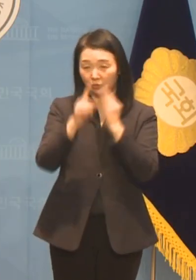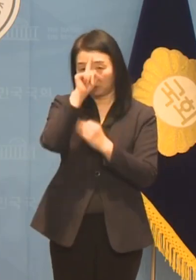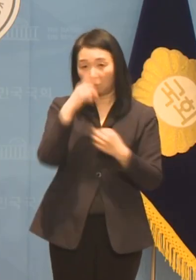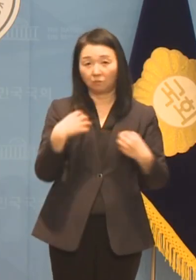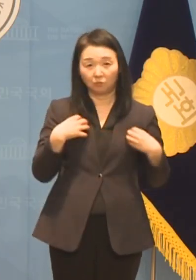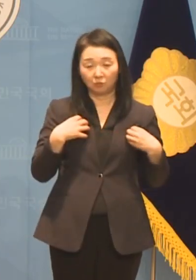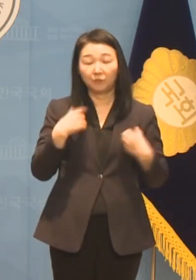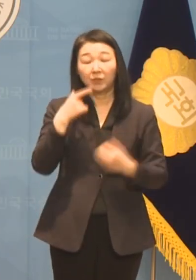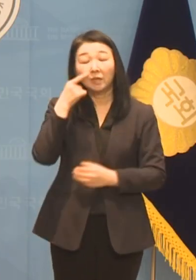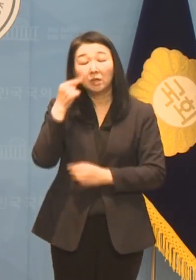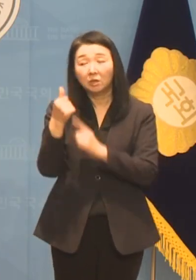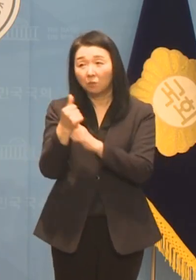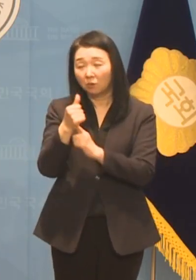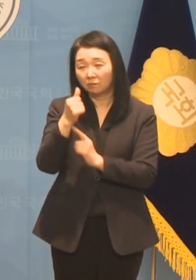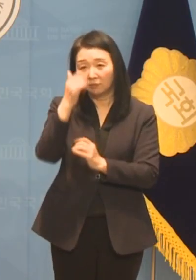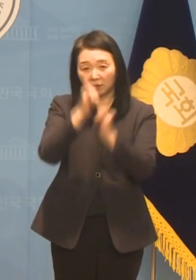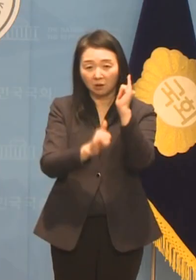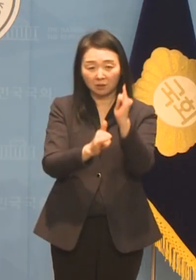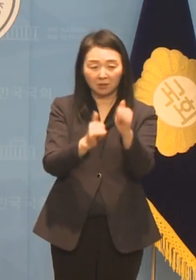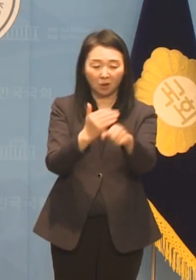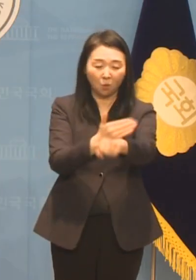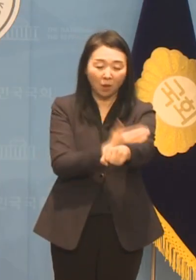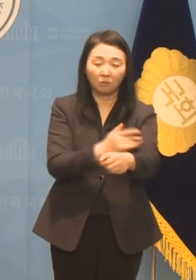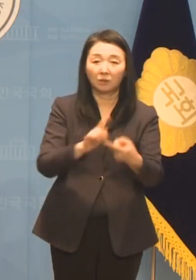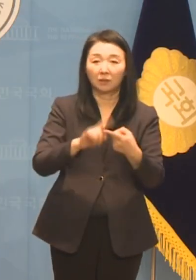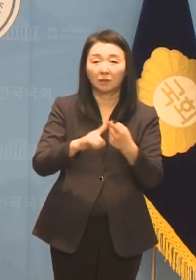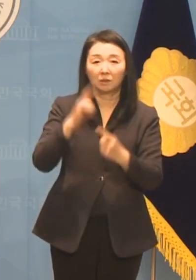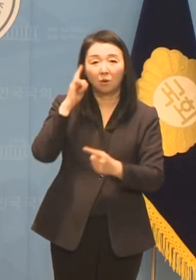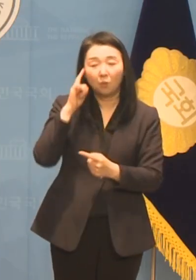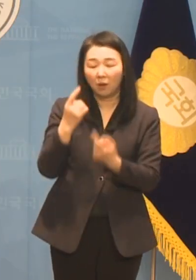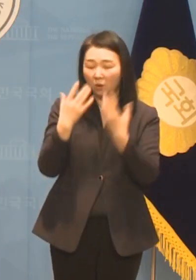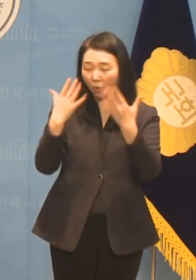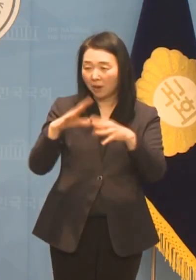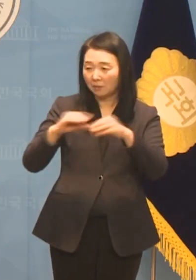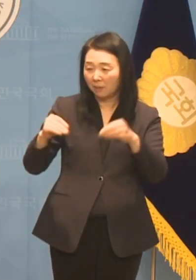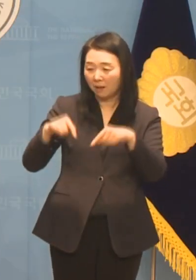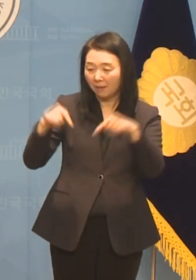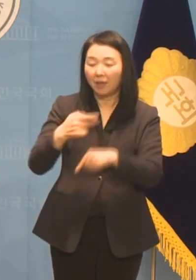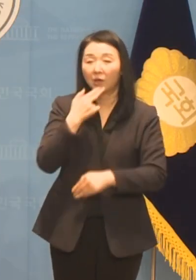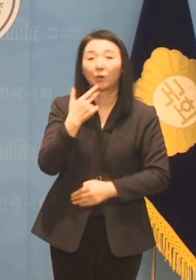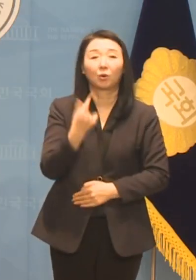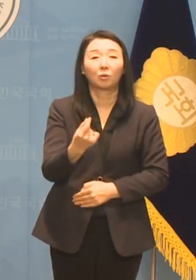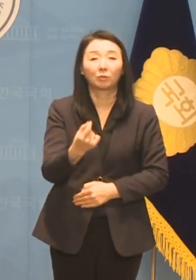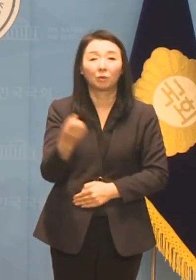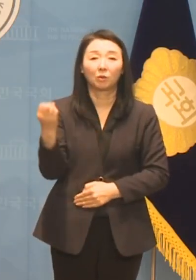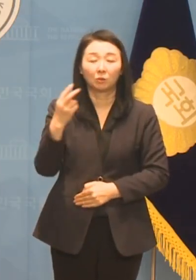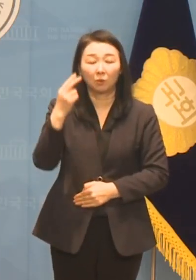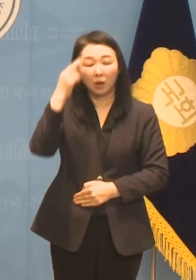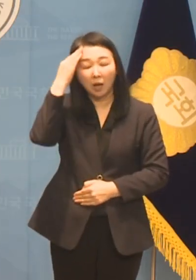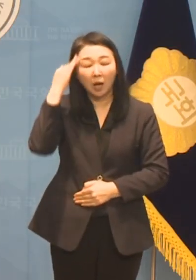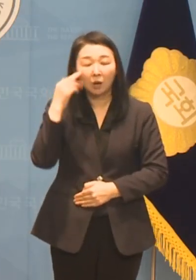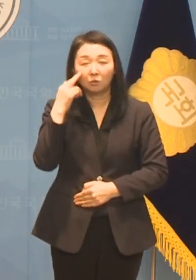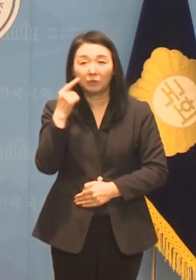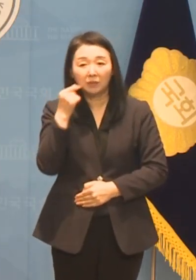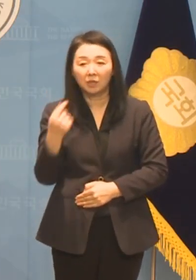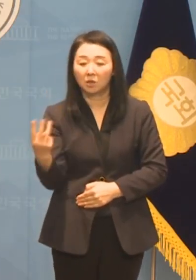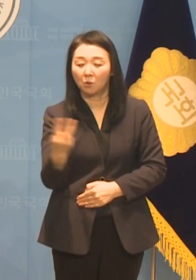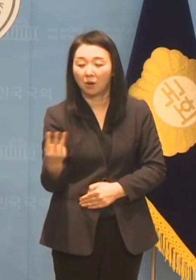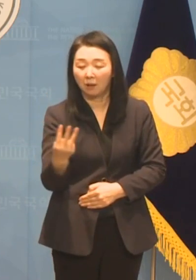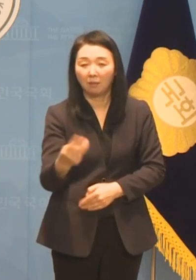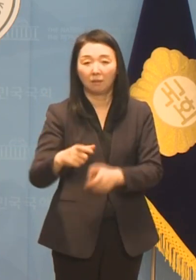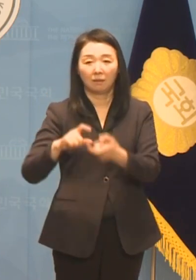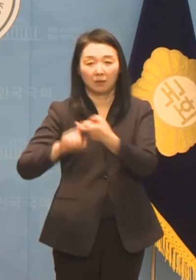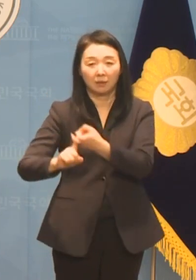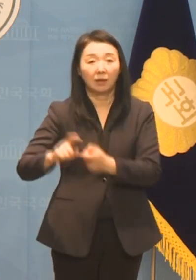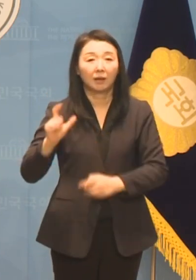정부는 일본의 역사 왜곡에 대해 적절한 대응을 하지 않았고 오히려 한미일 삼각동맹을